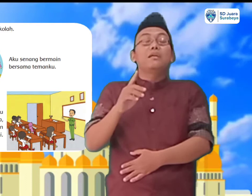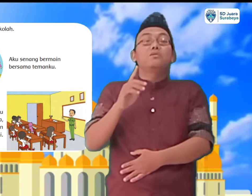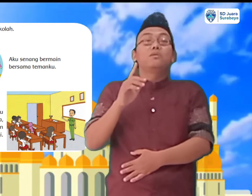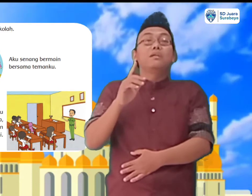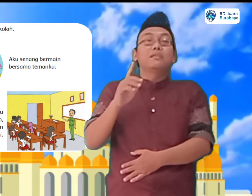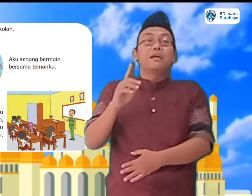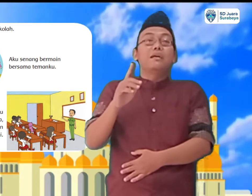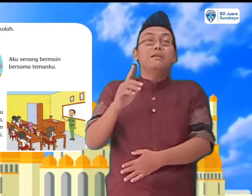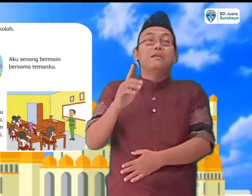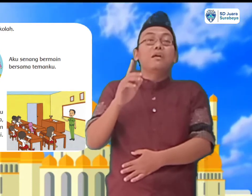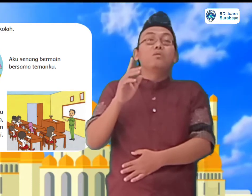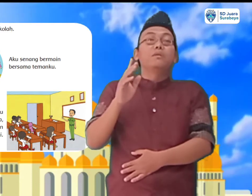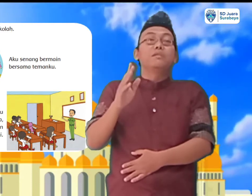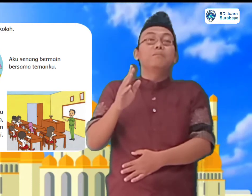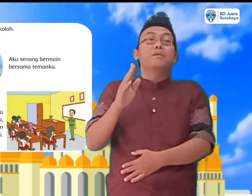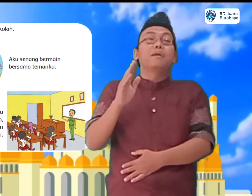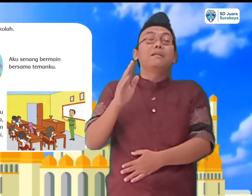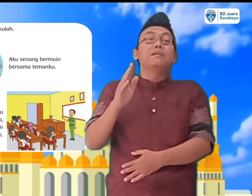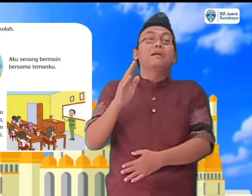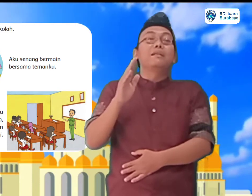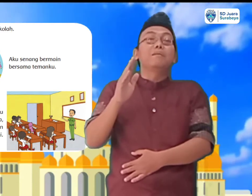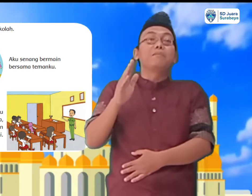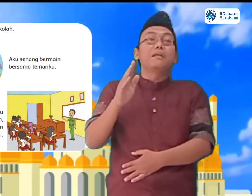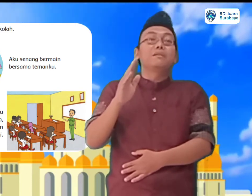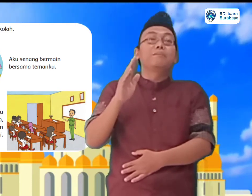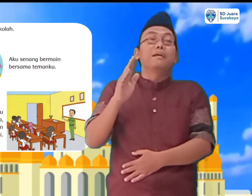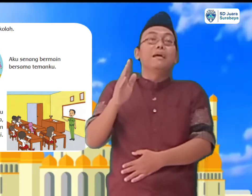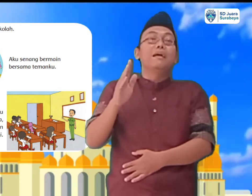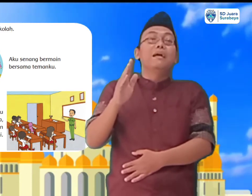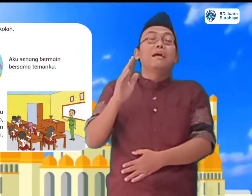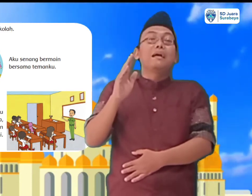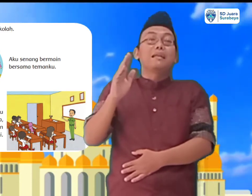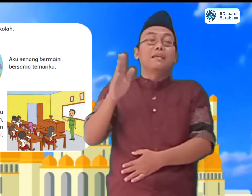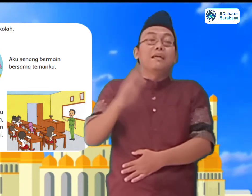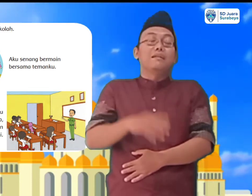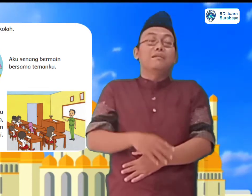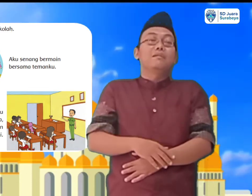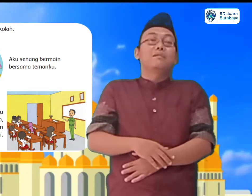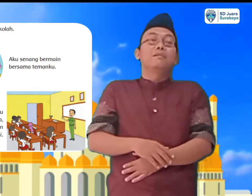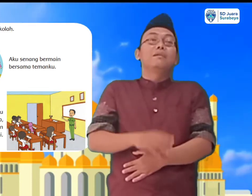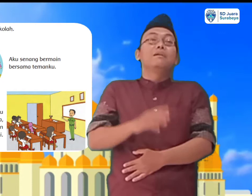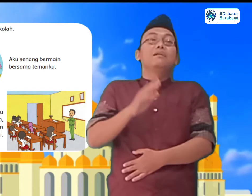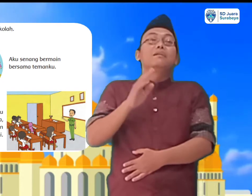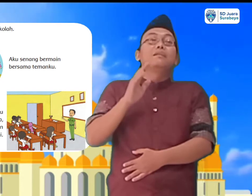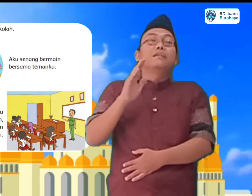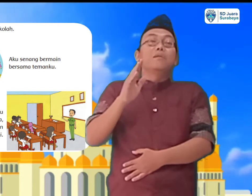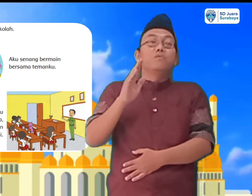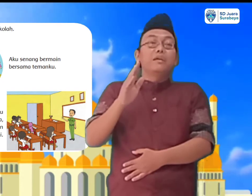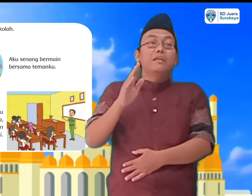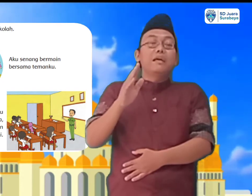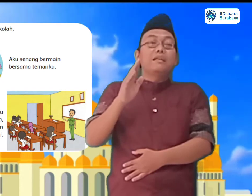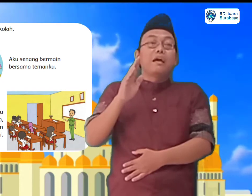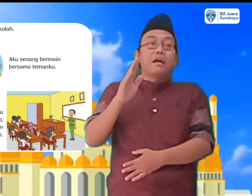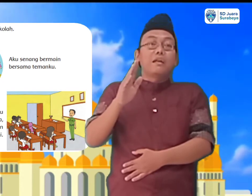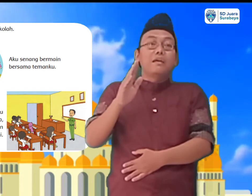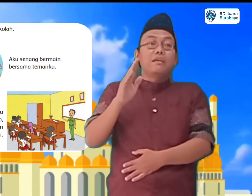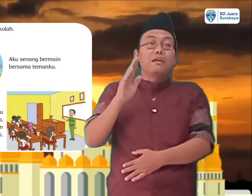juga senang kalau bisa bermain dengan teman sebaya kalian. Tidak mungkin ada anak yang